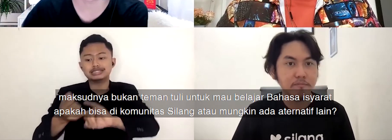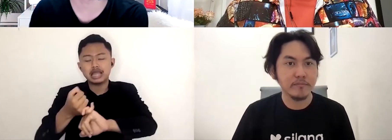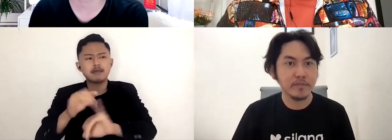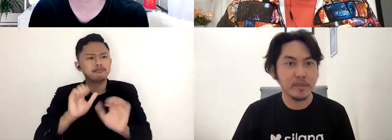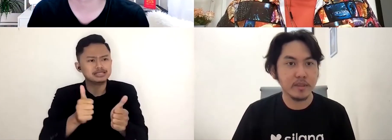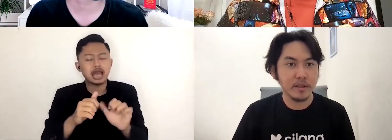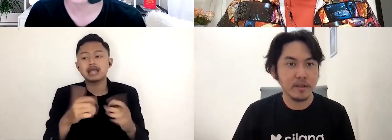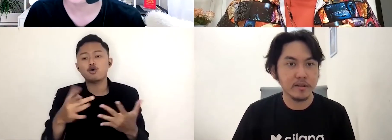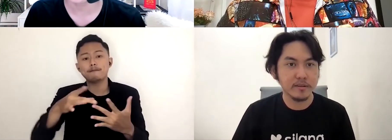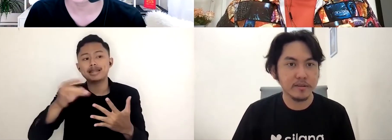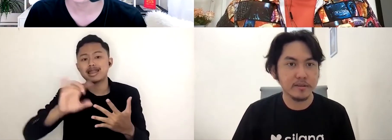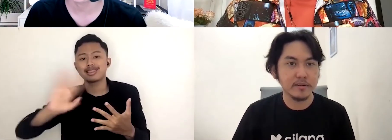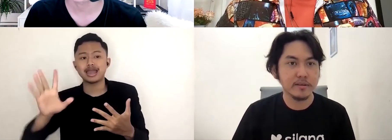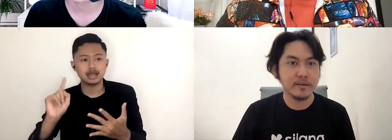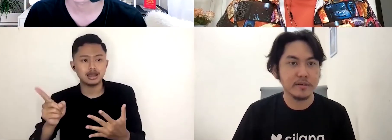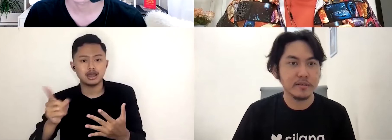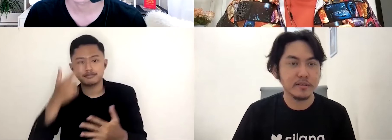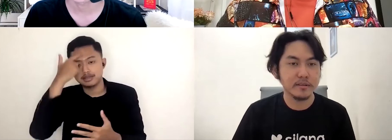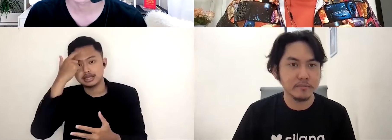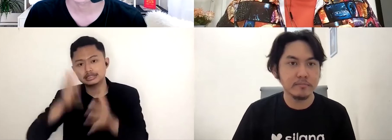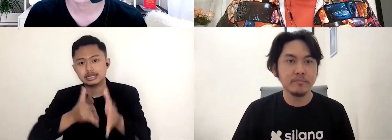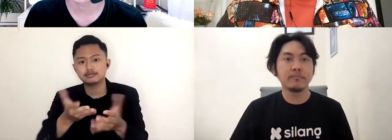alternatif lain hai